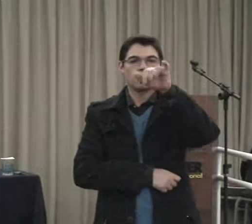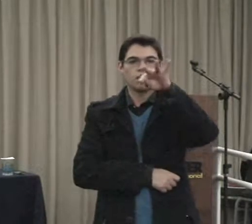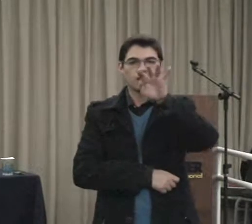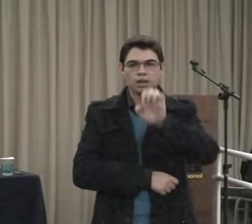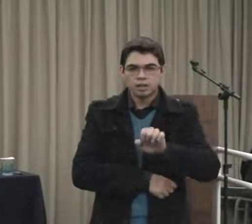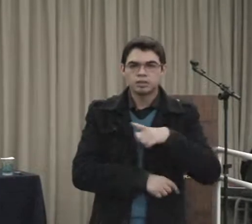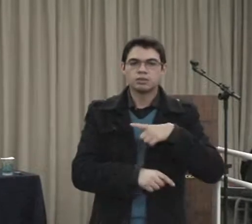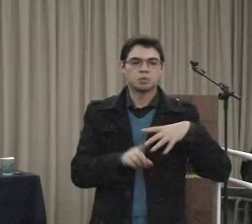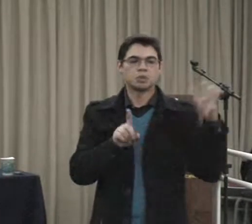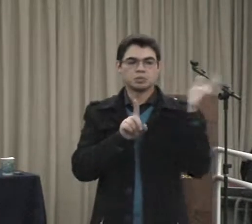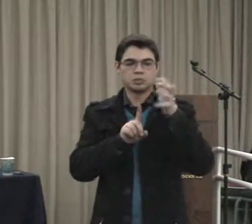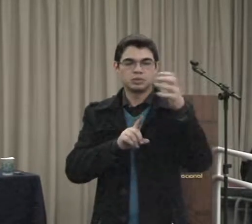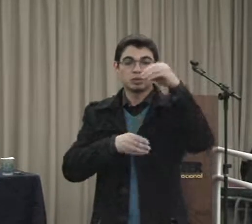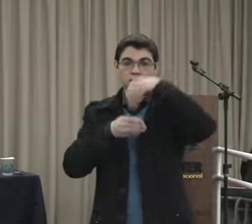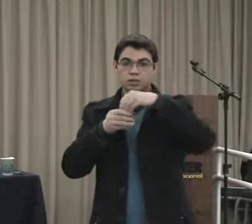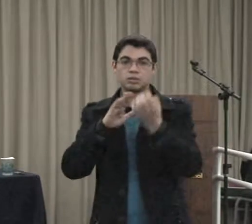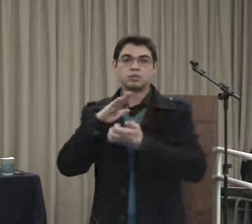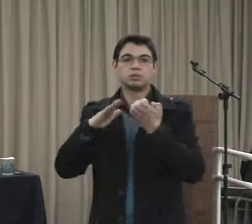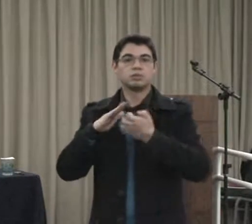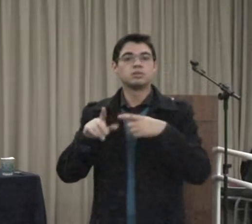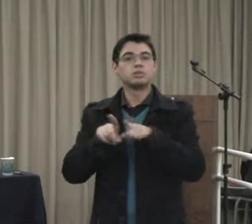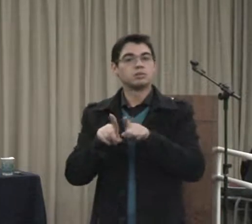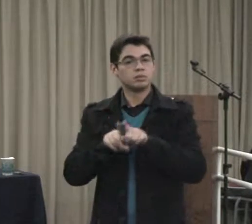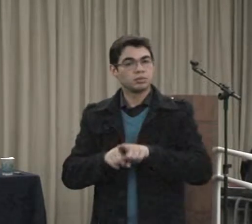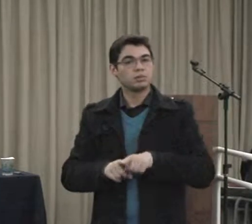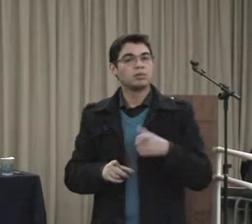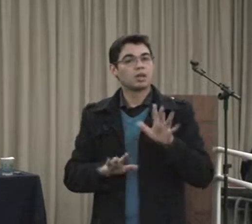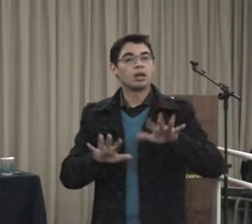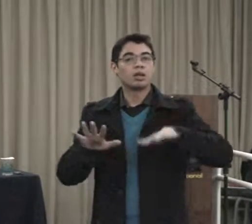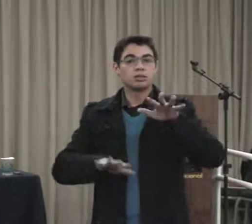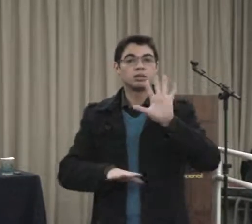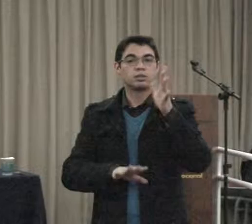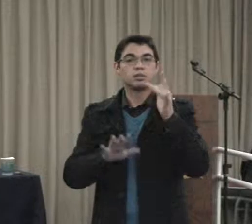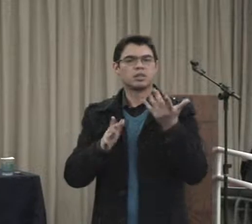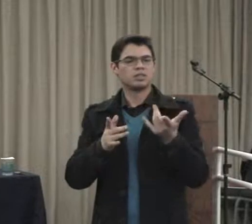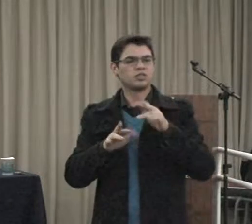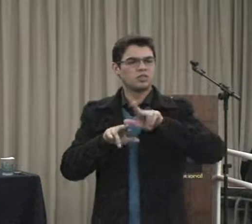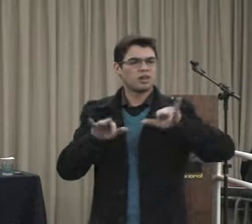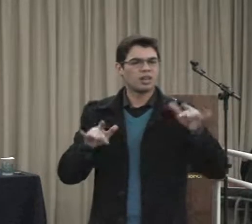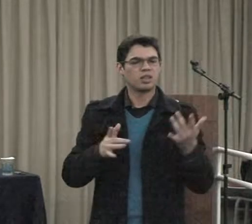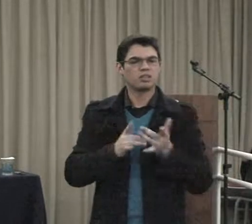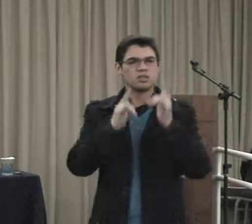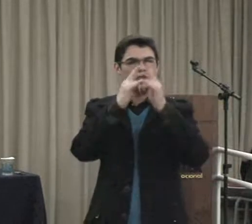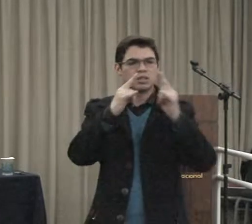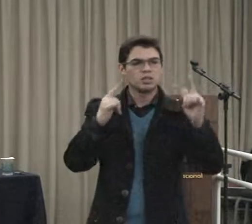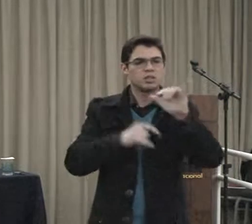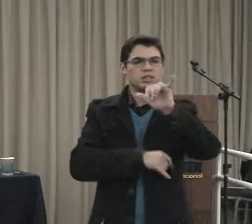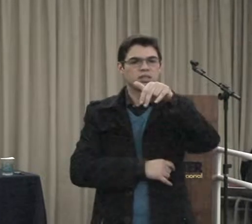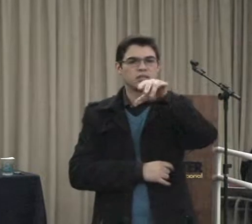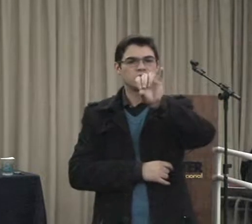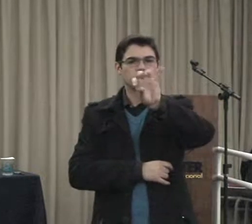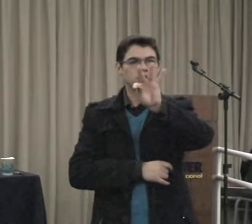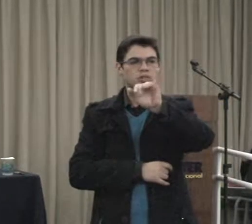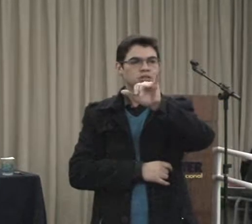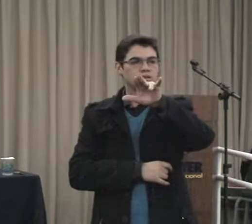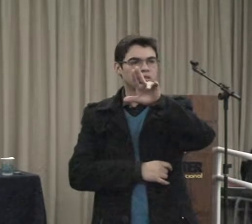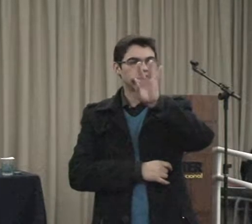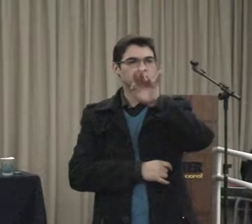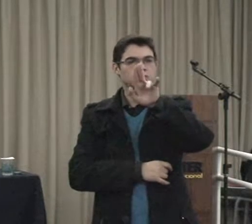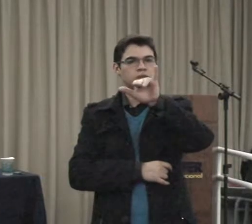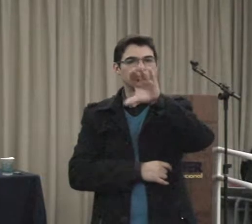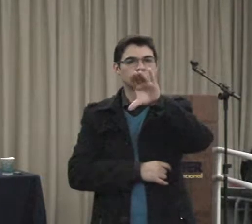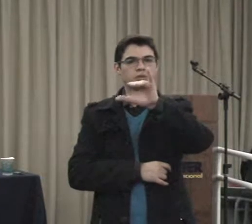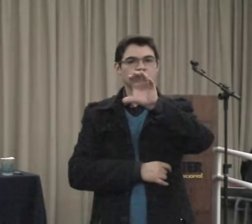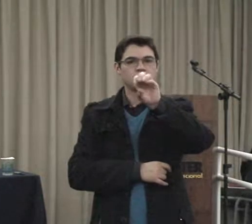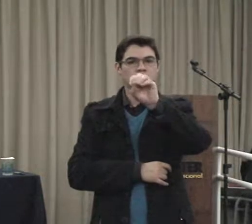influencia na vida do seu entorno e de várias pessoas, várias instituições, essas instituições, essas organizações,